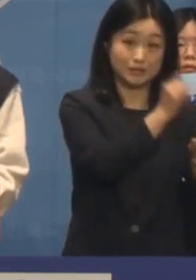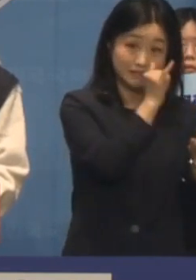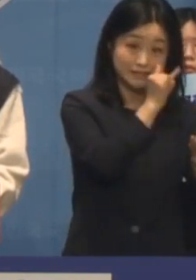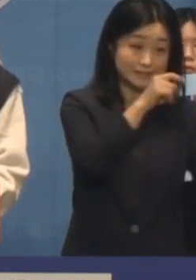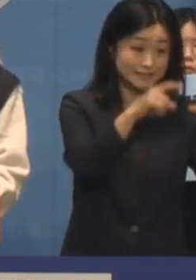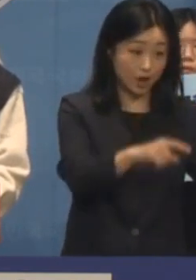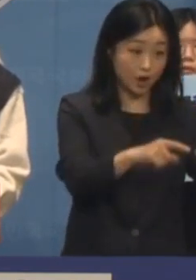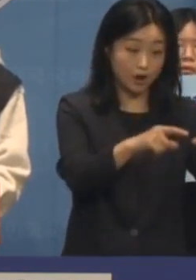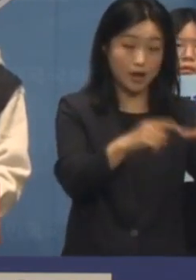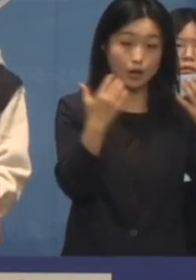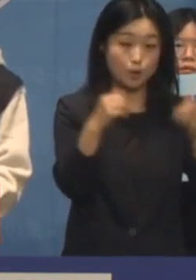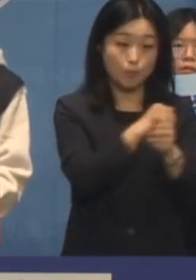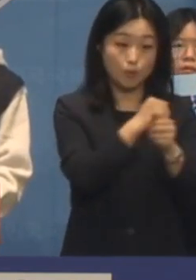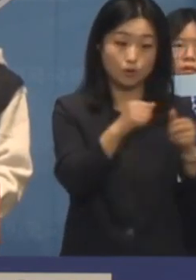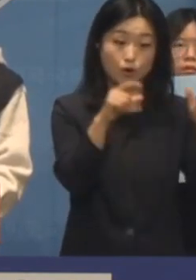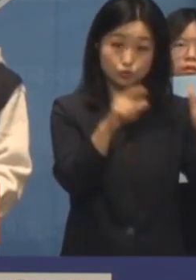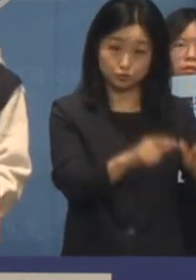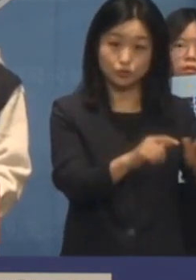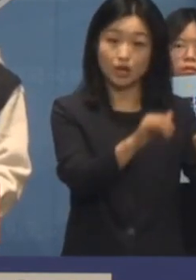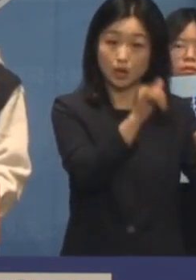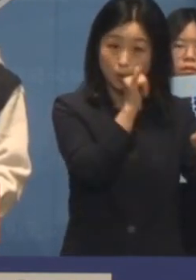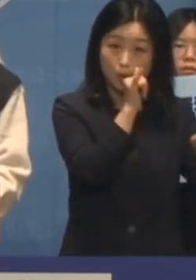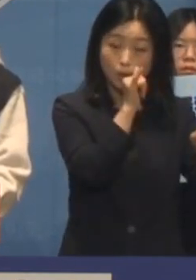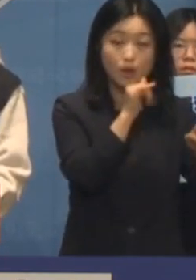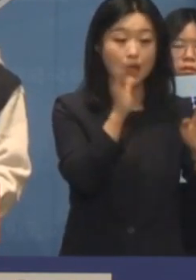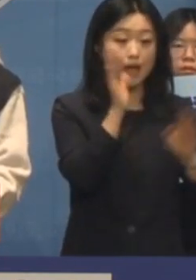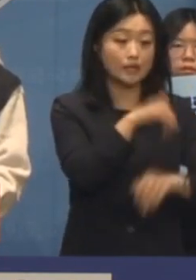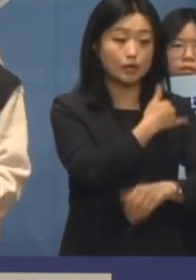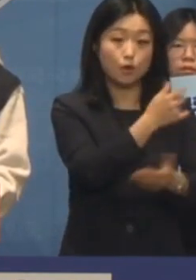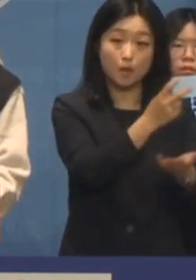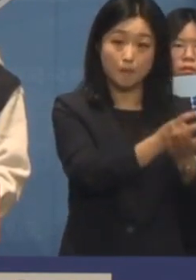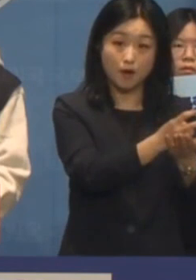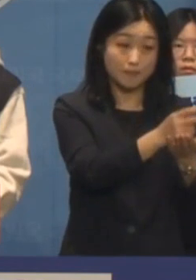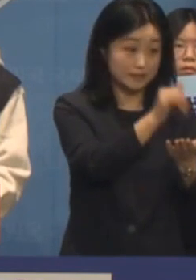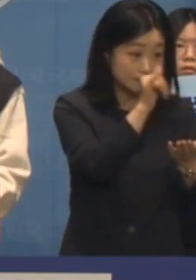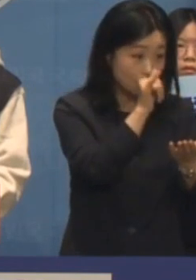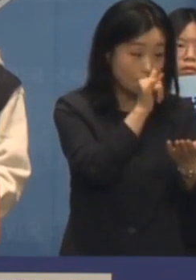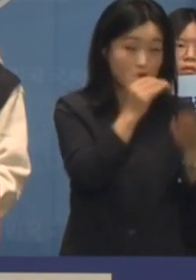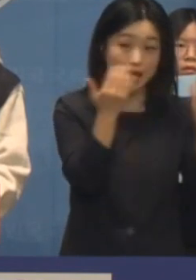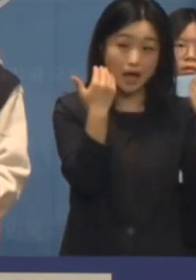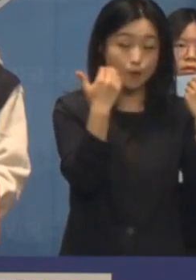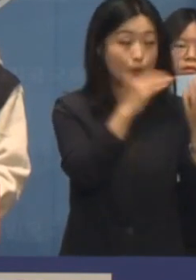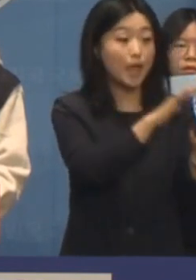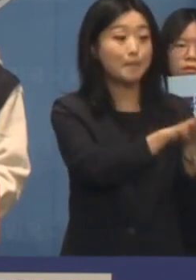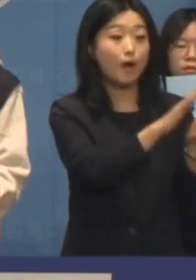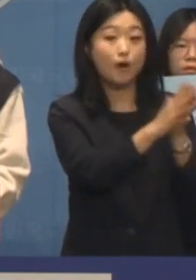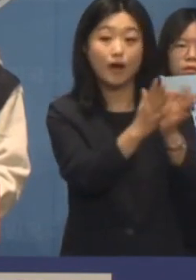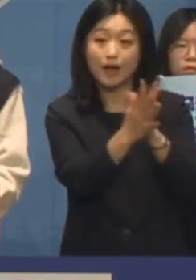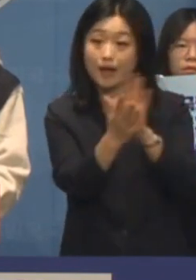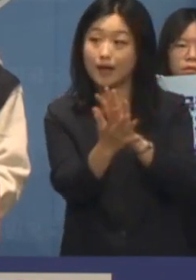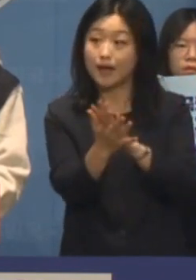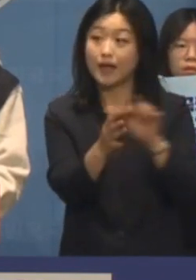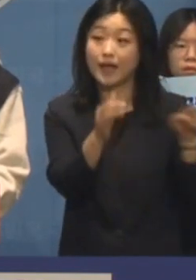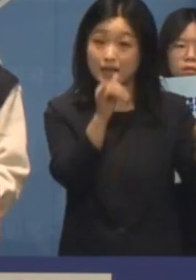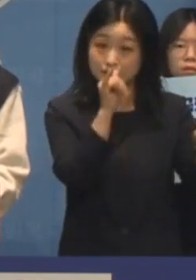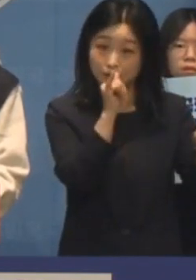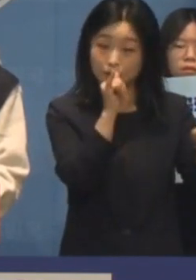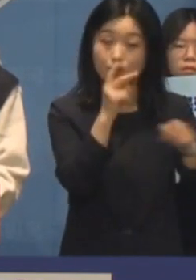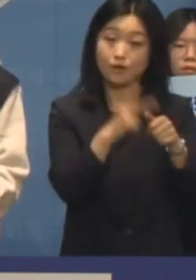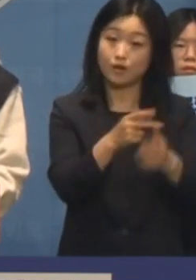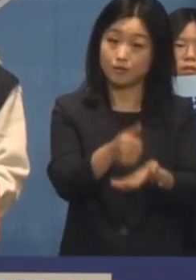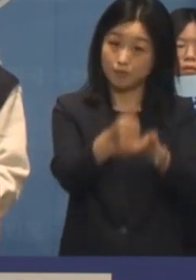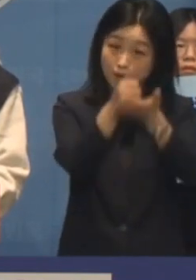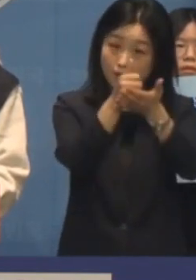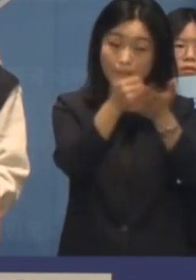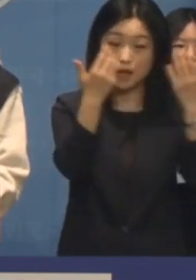지역에서 학교폭력이 감소한다는 통계, 학생인권 조례가 있는 지역에서 학교교직 변화는 학생인권을 제도적으로 보장하는 것이 학교